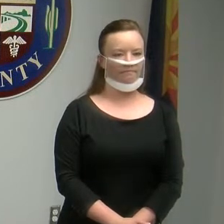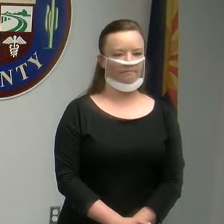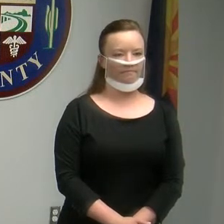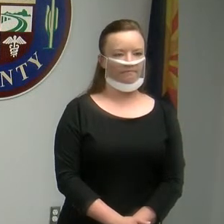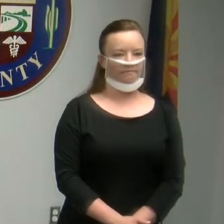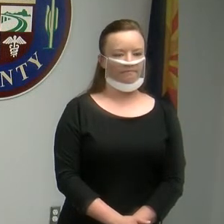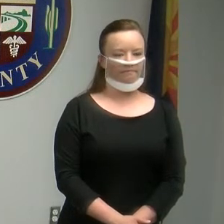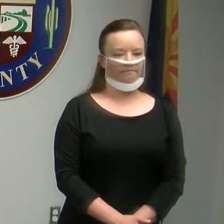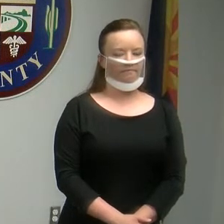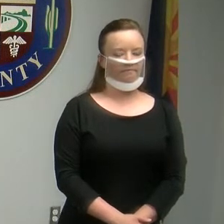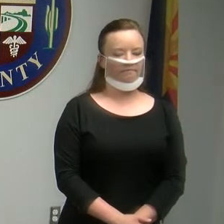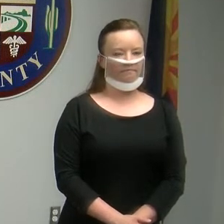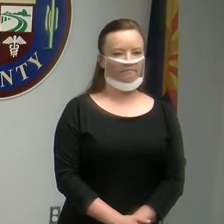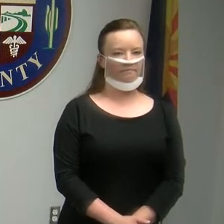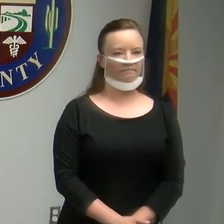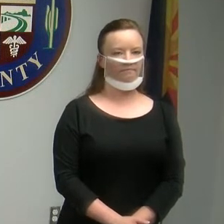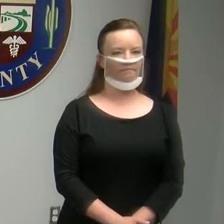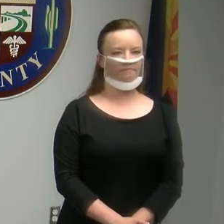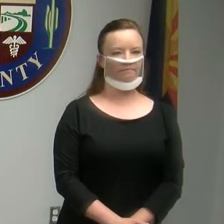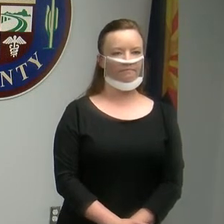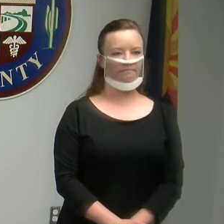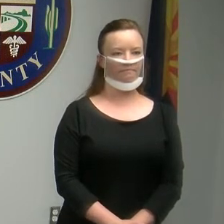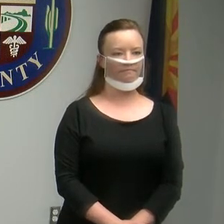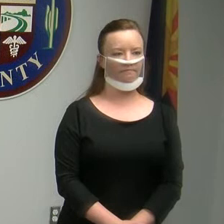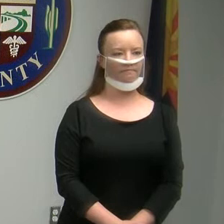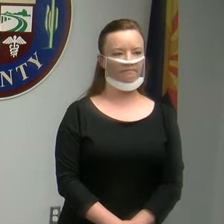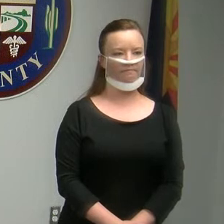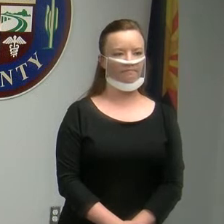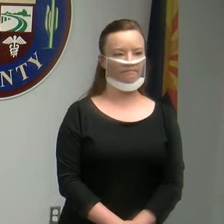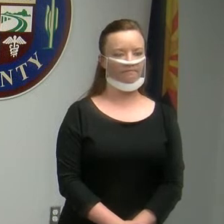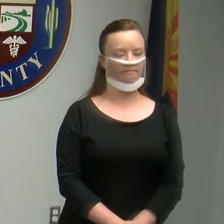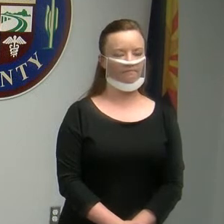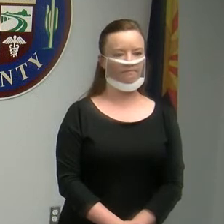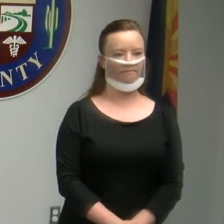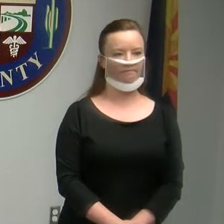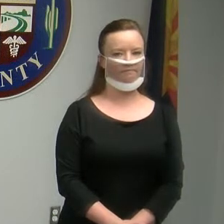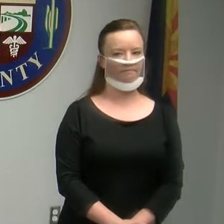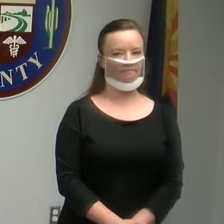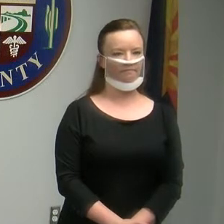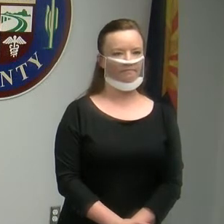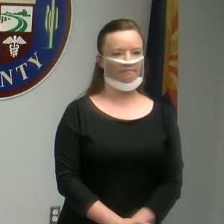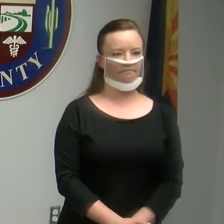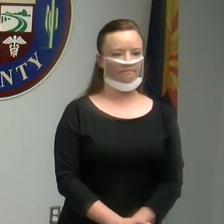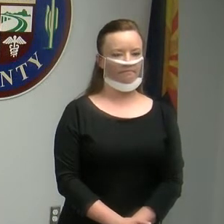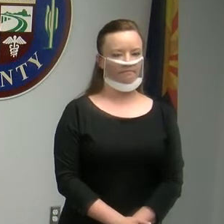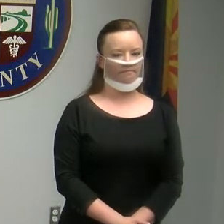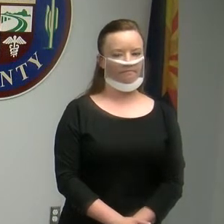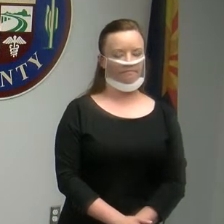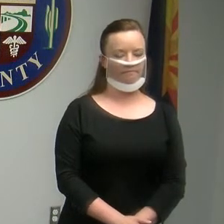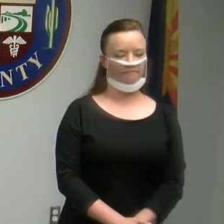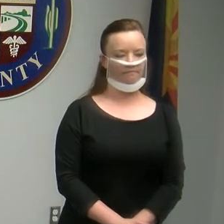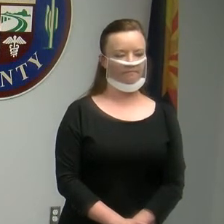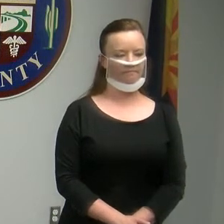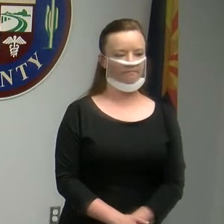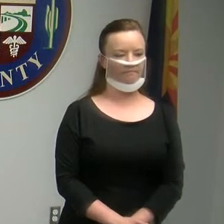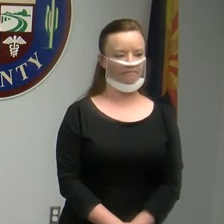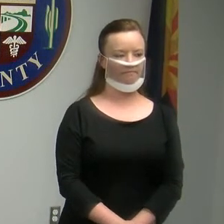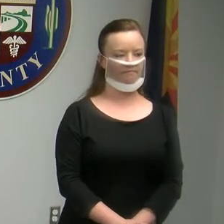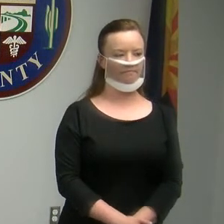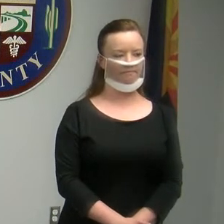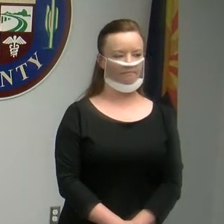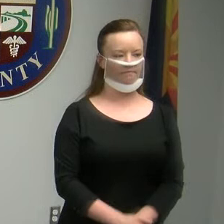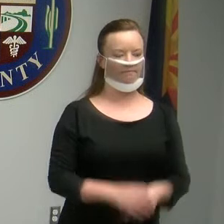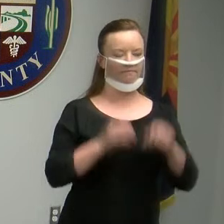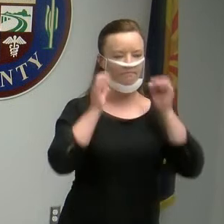ya se confirmaron y hablamos que si la persona fue hospitalizada, falleció quizás en un hospital o quizás fue al médico forense y tardó